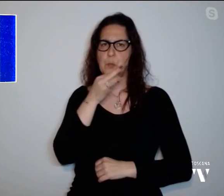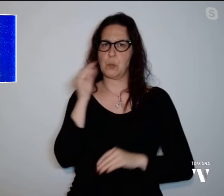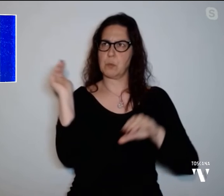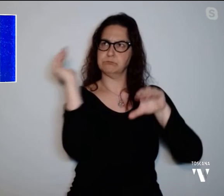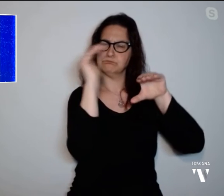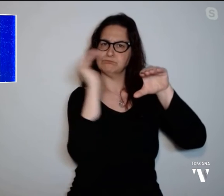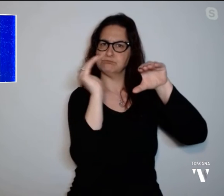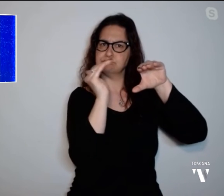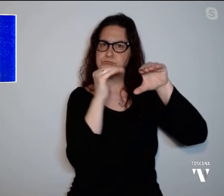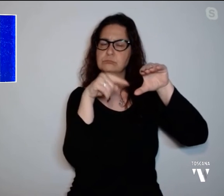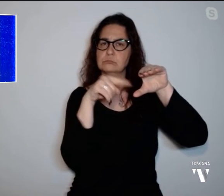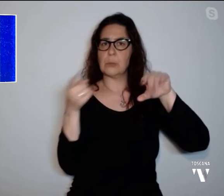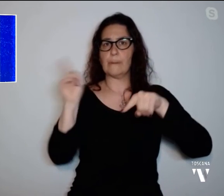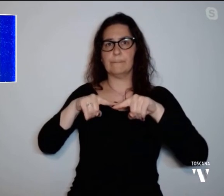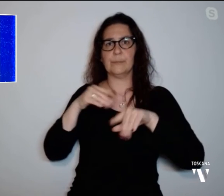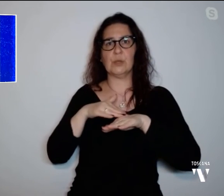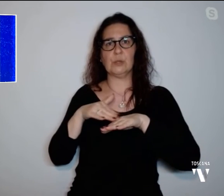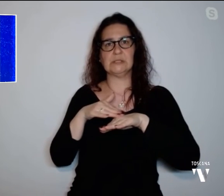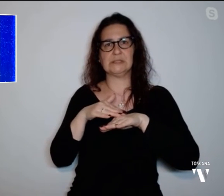e servizio free Wi-Fi.